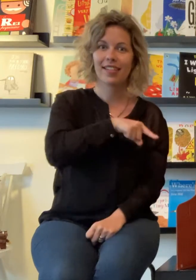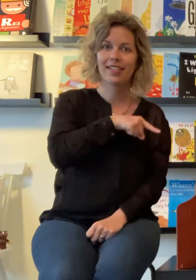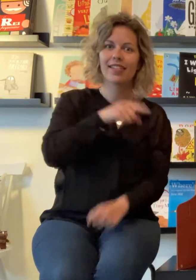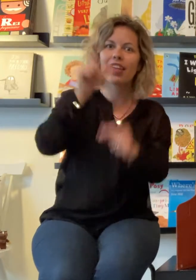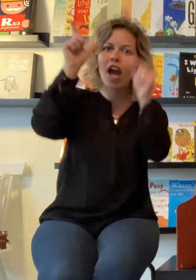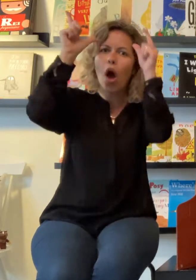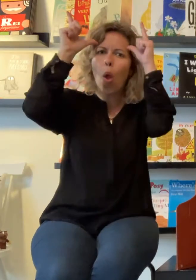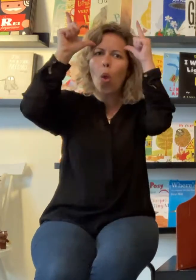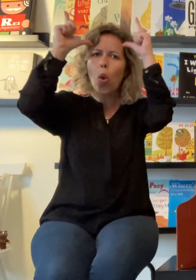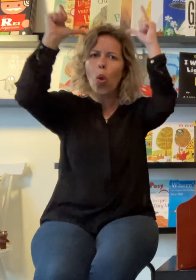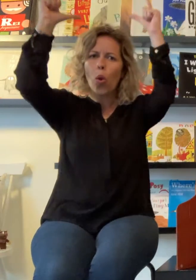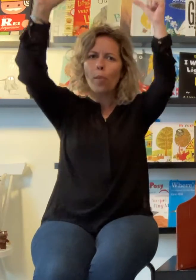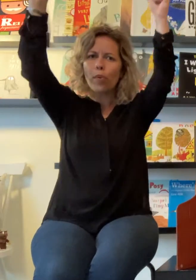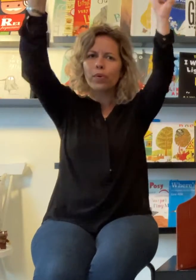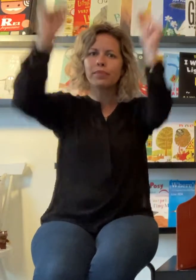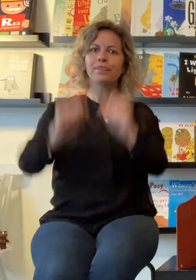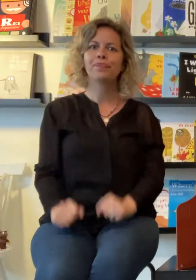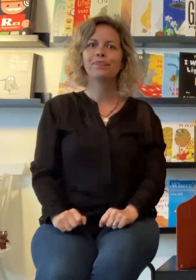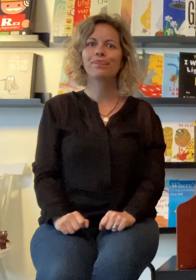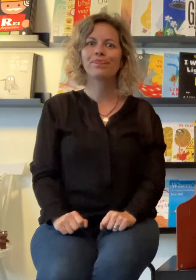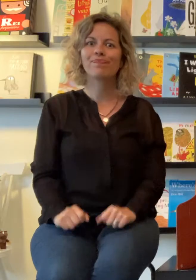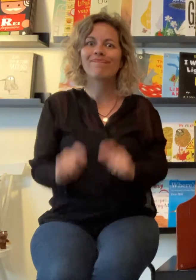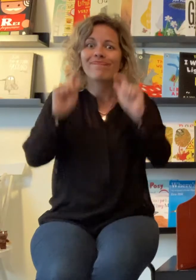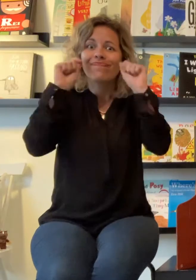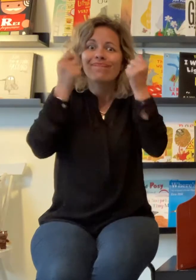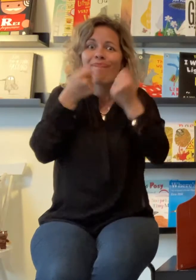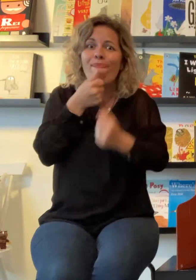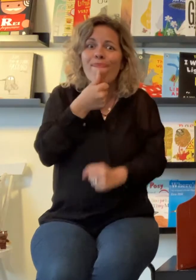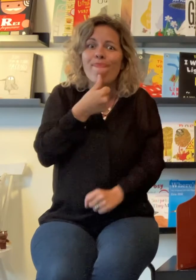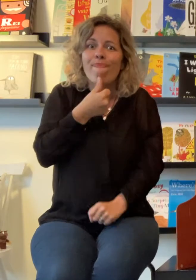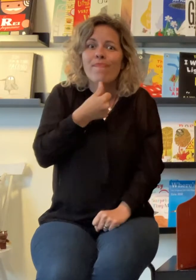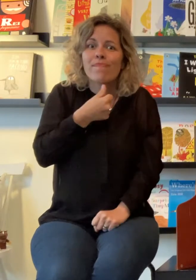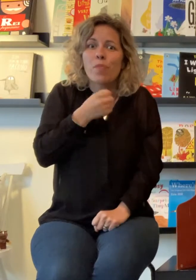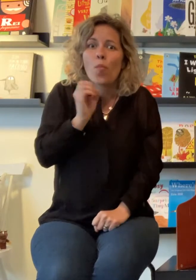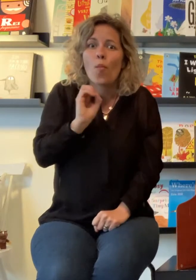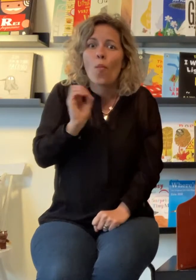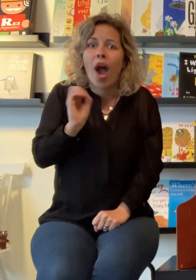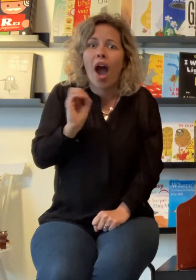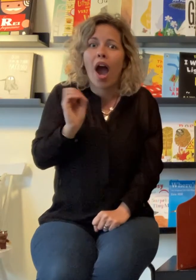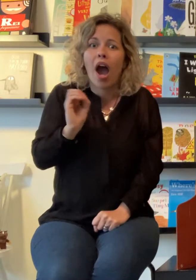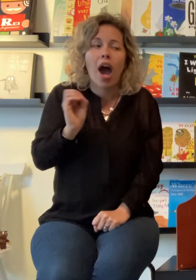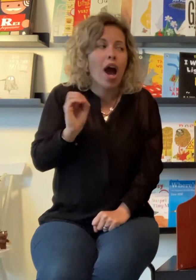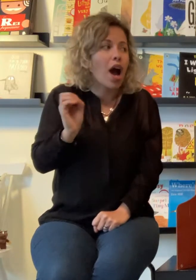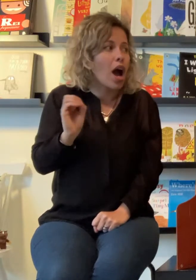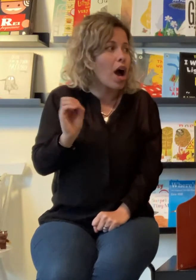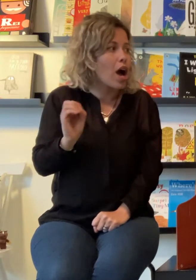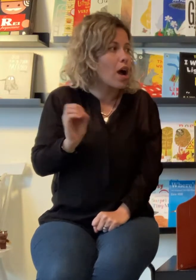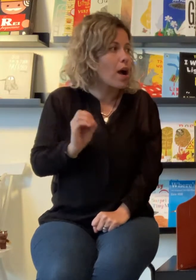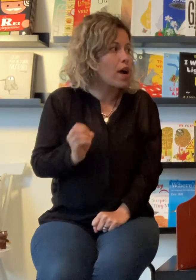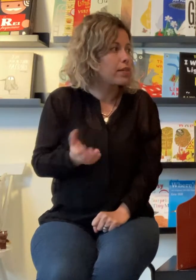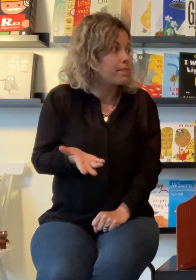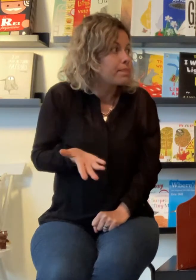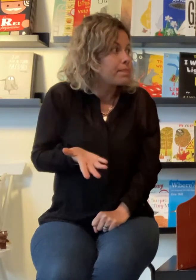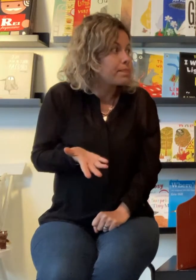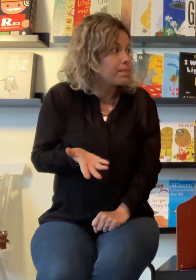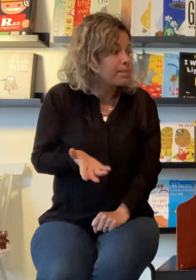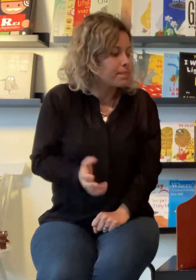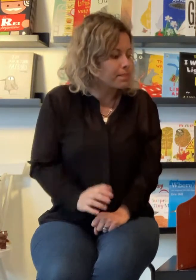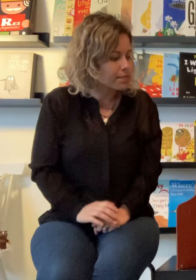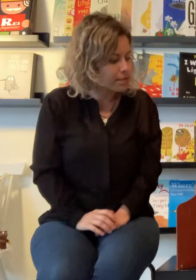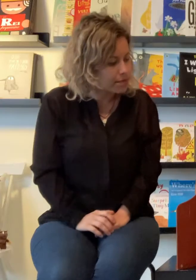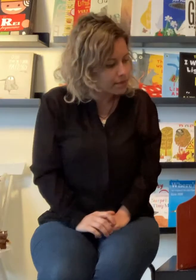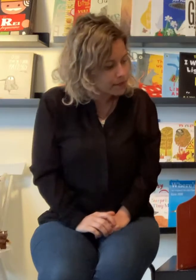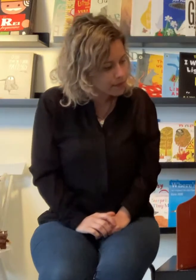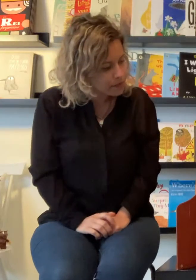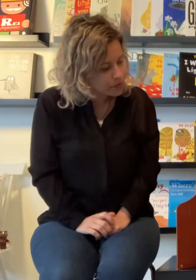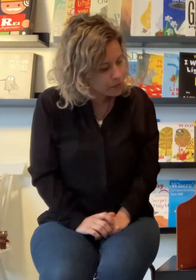Este é o lobo. A Capuchinho Vermelho já cá não está.